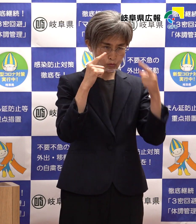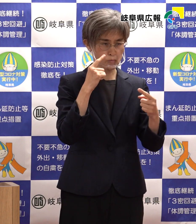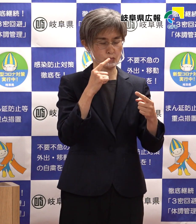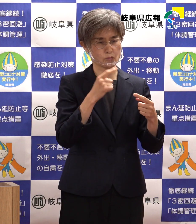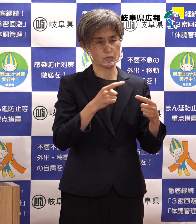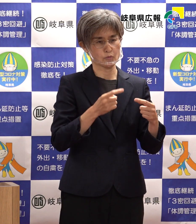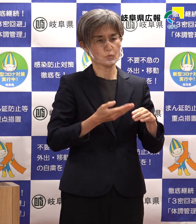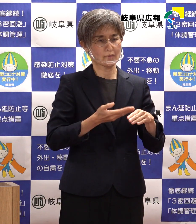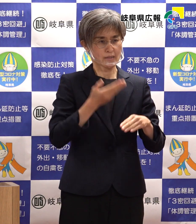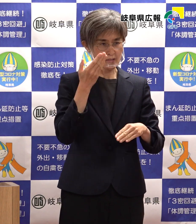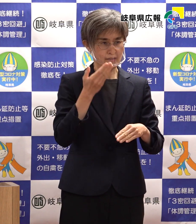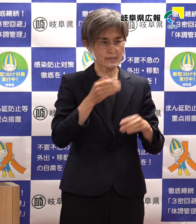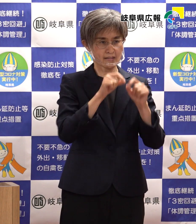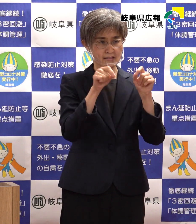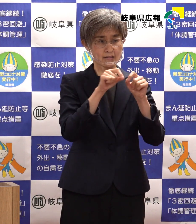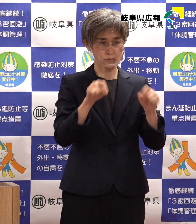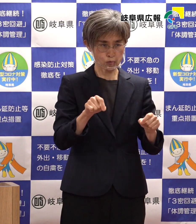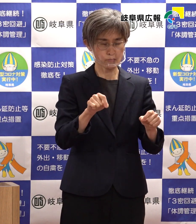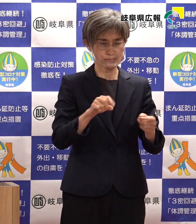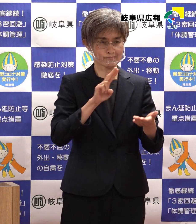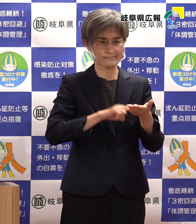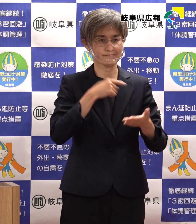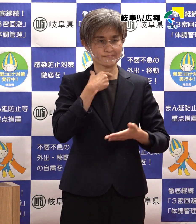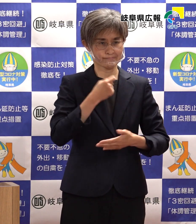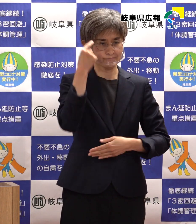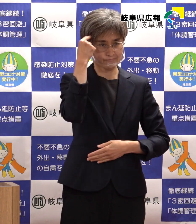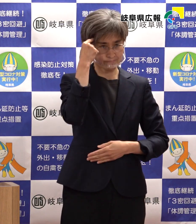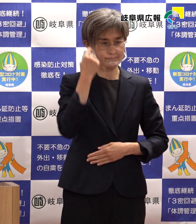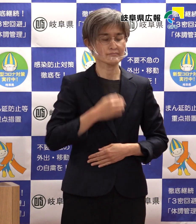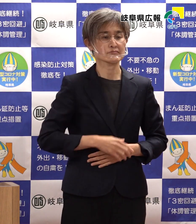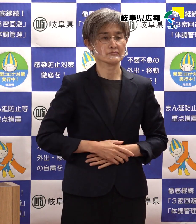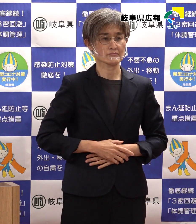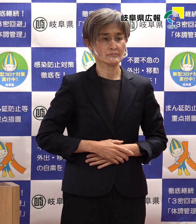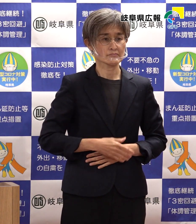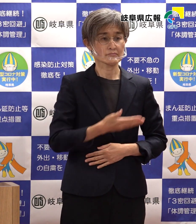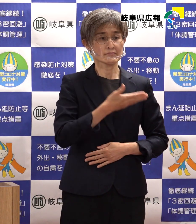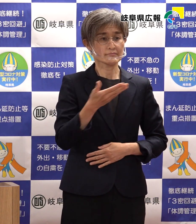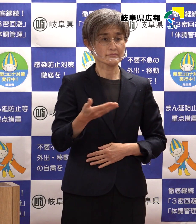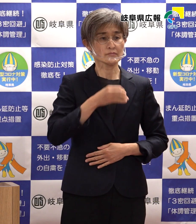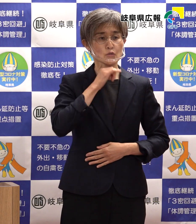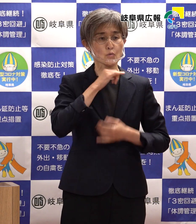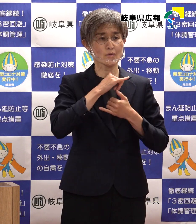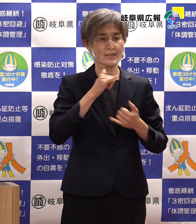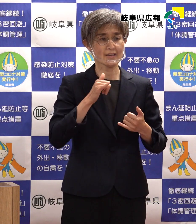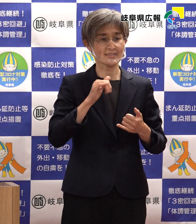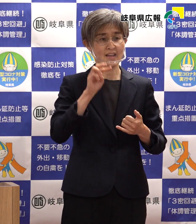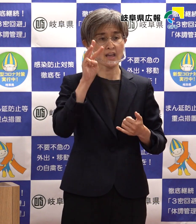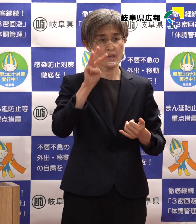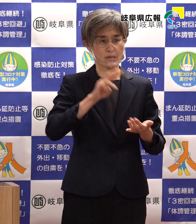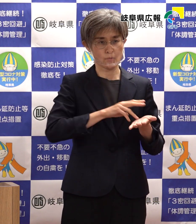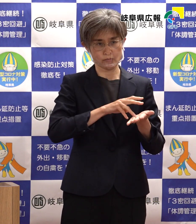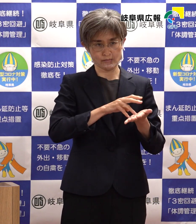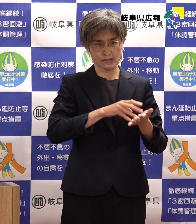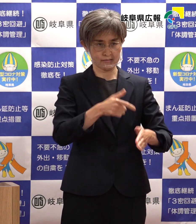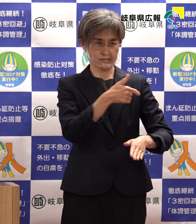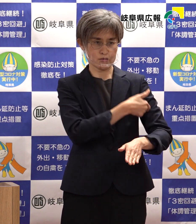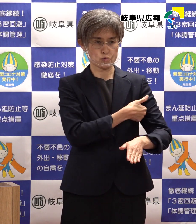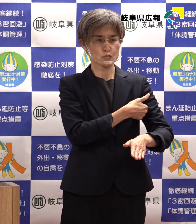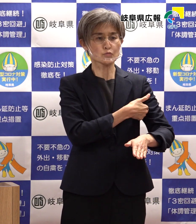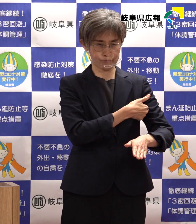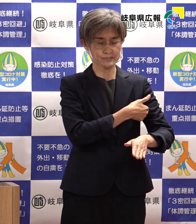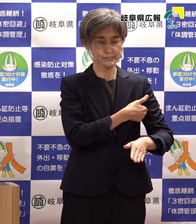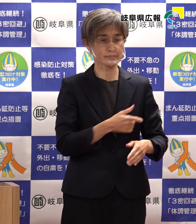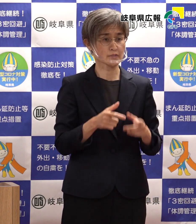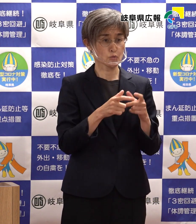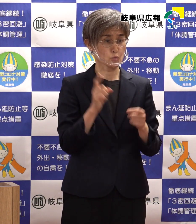出したいと思っております。それから高齢者のワクチンの優先接種につきましては、国の方で6月末